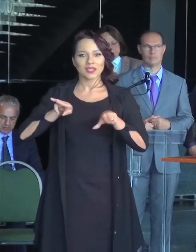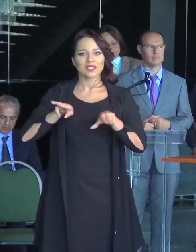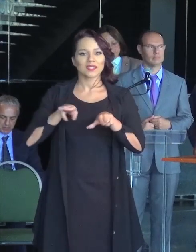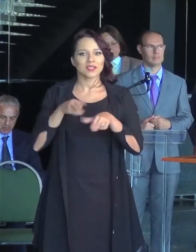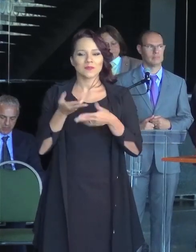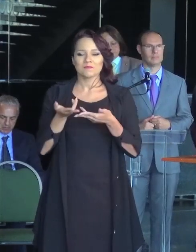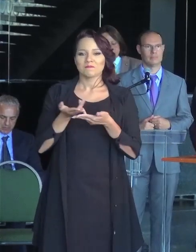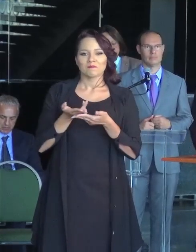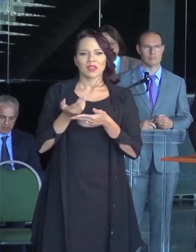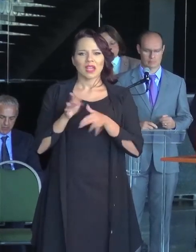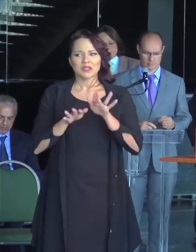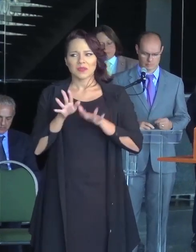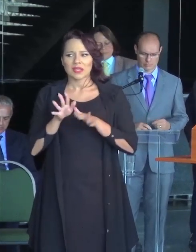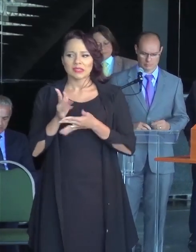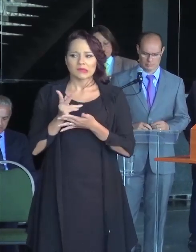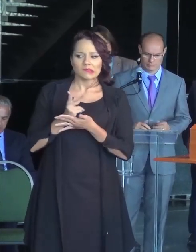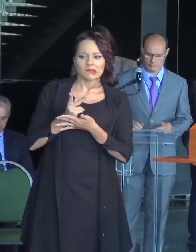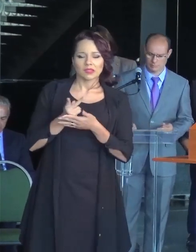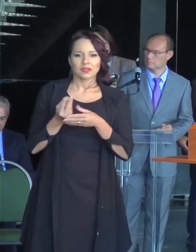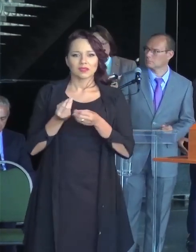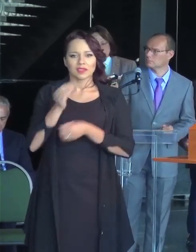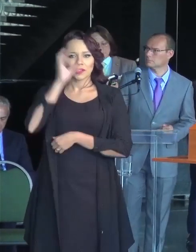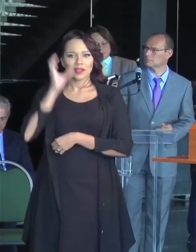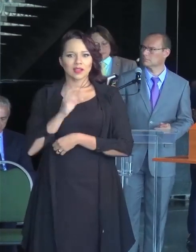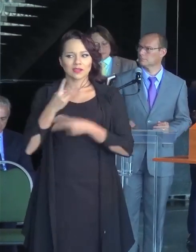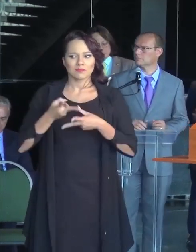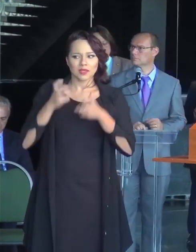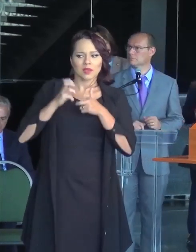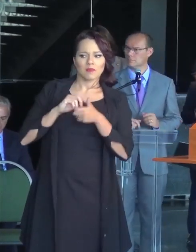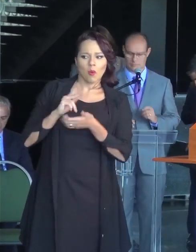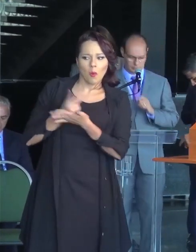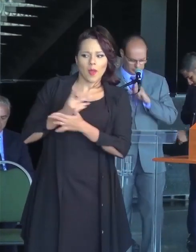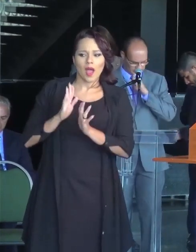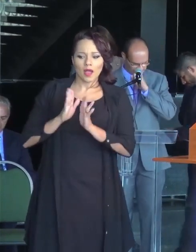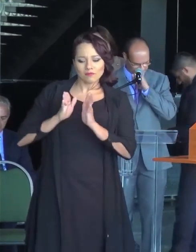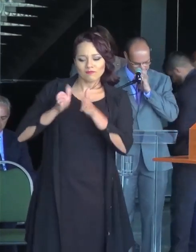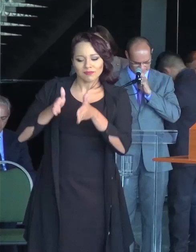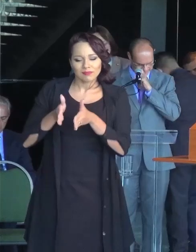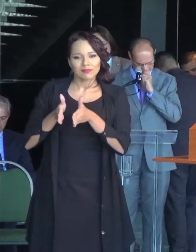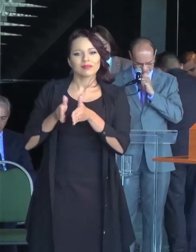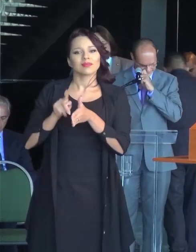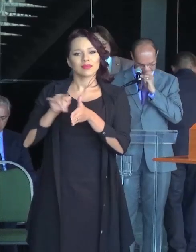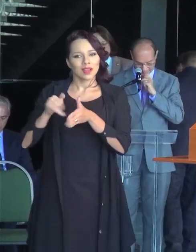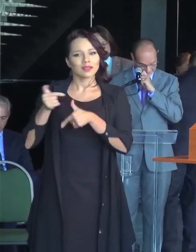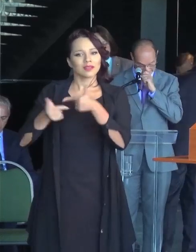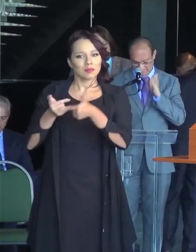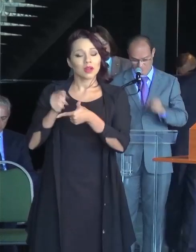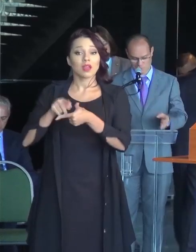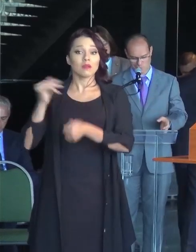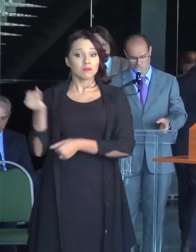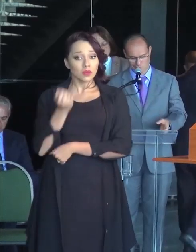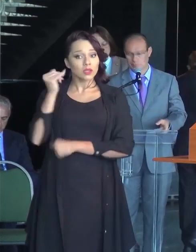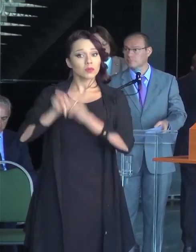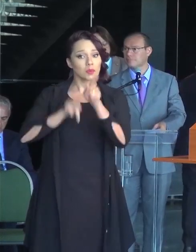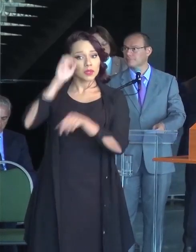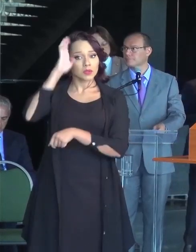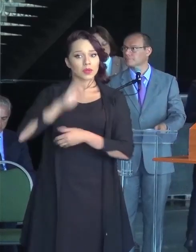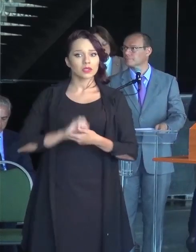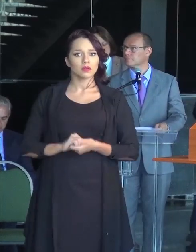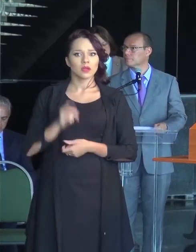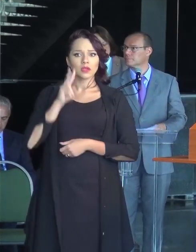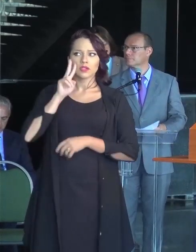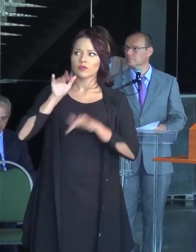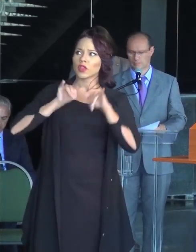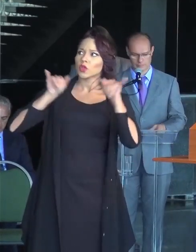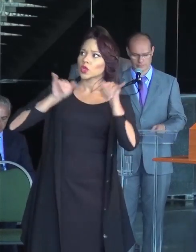de deslizes nessa relação de consumo, onde podemos atuar, e são coisas extremamente importantes para os brasileiros, são notícias aí